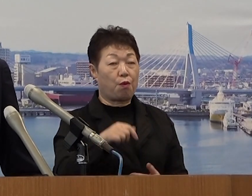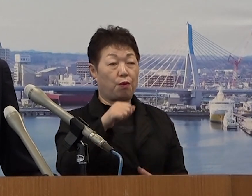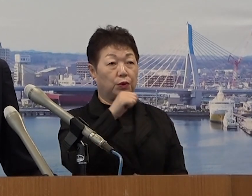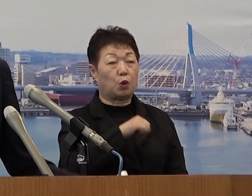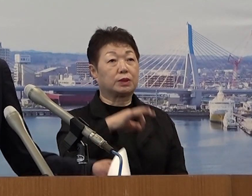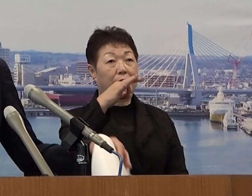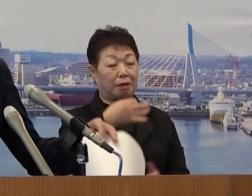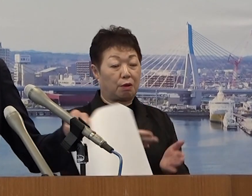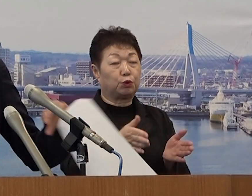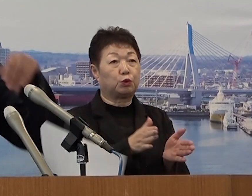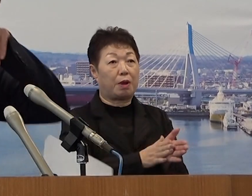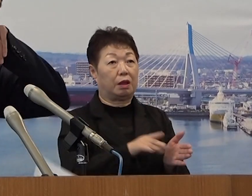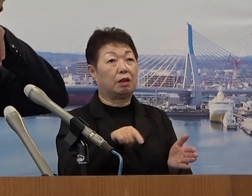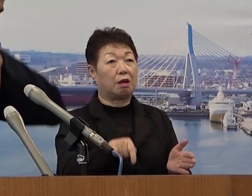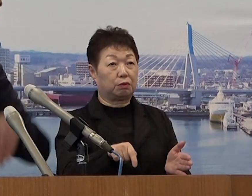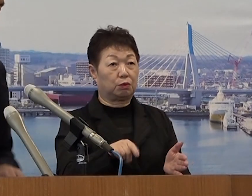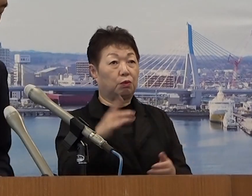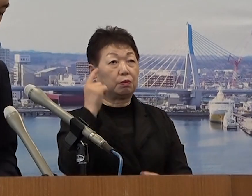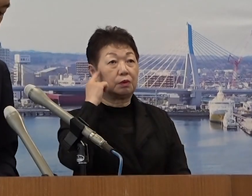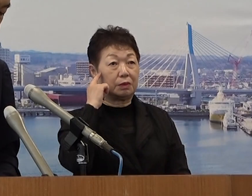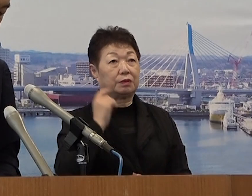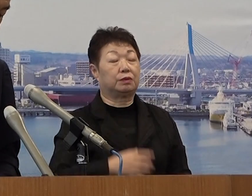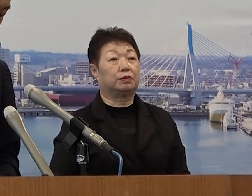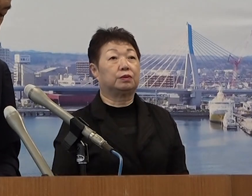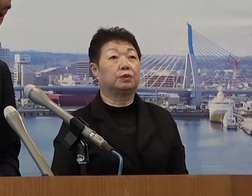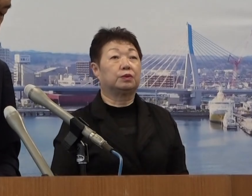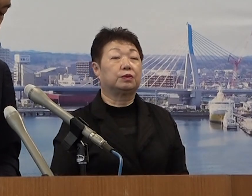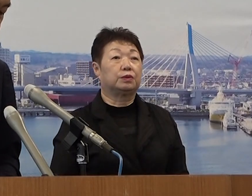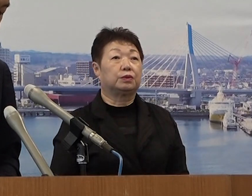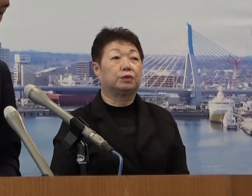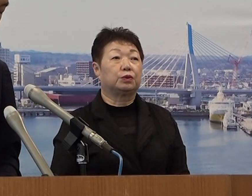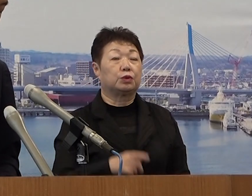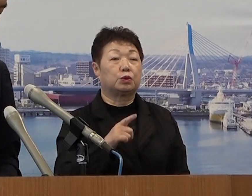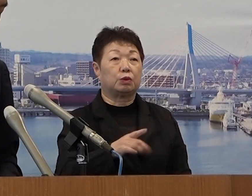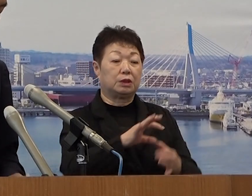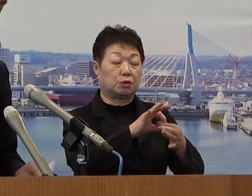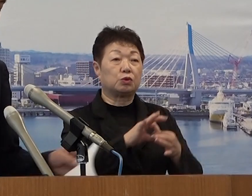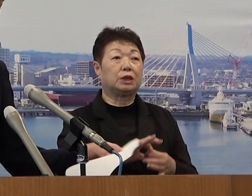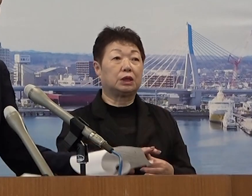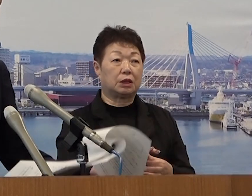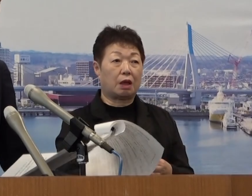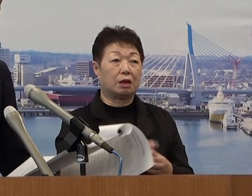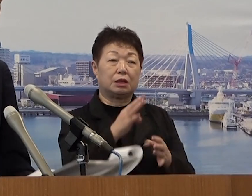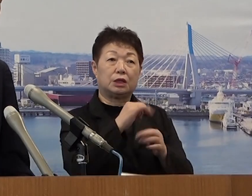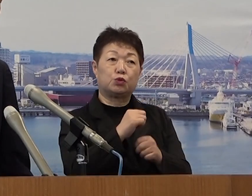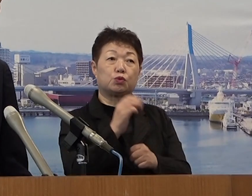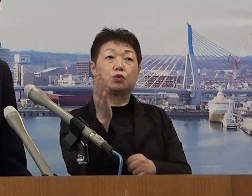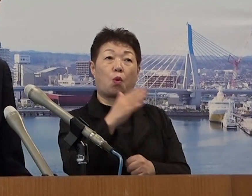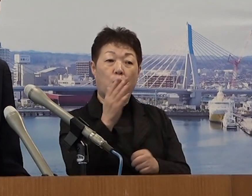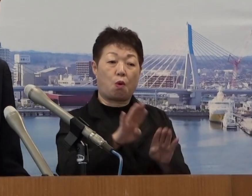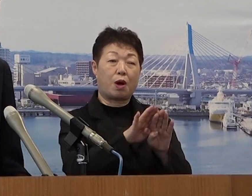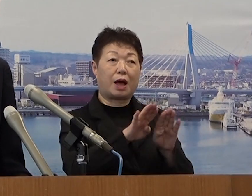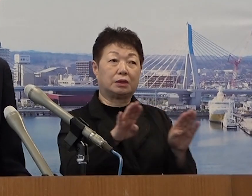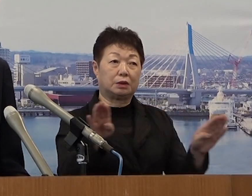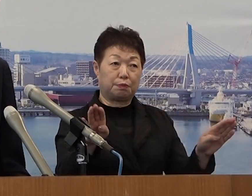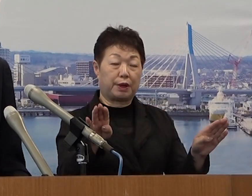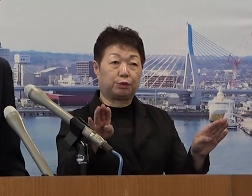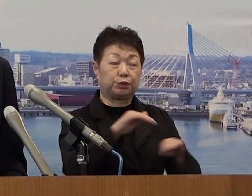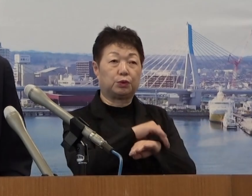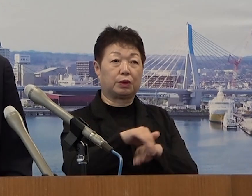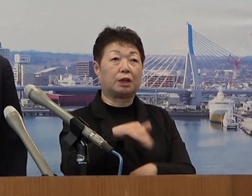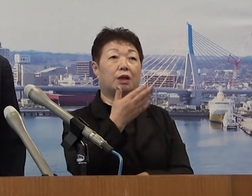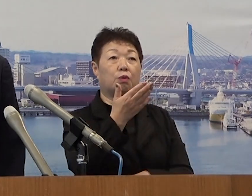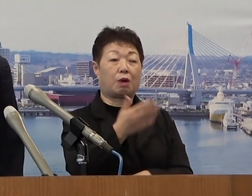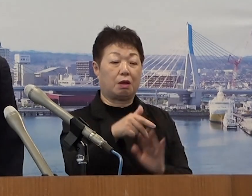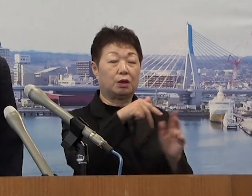が含まれていたかと思うんですが、あのその件についていつ頃あの始めるかとか、